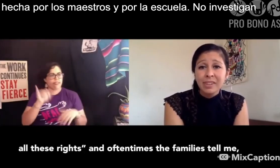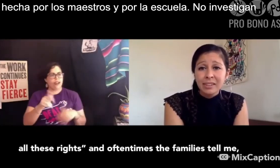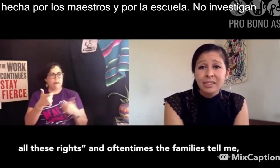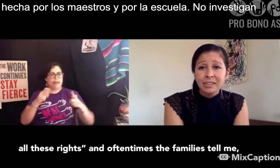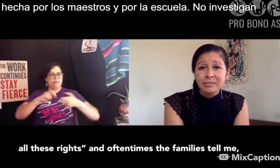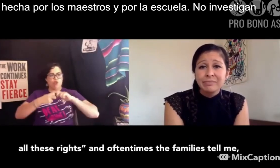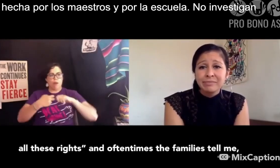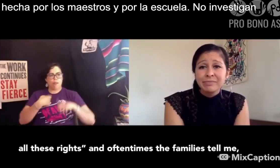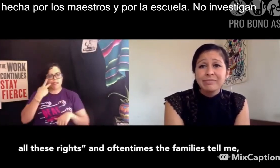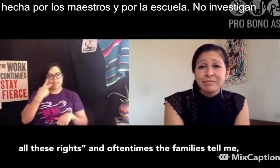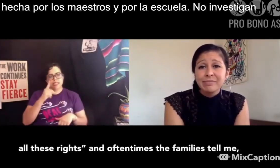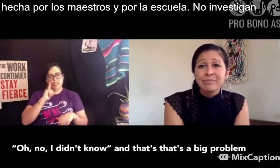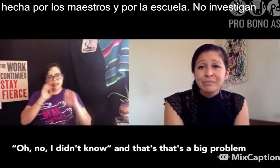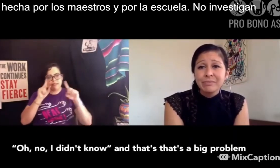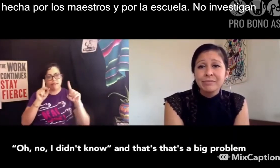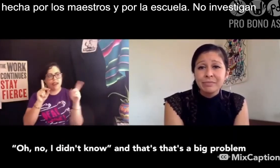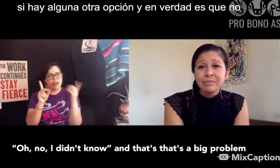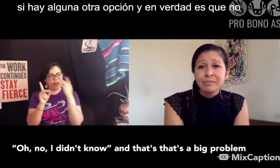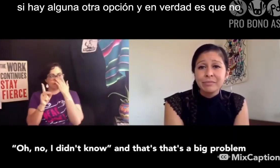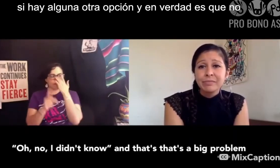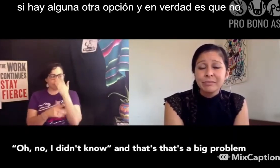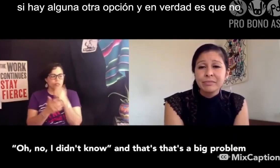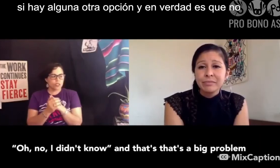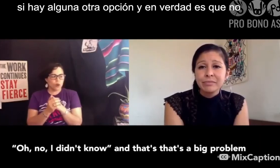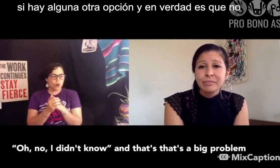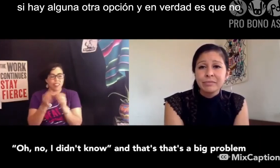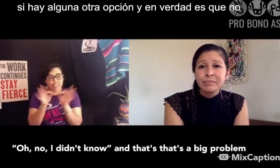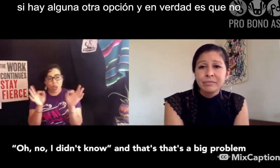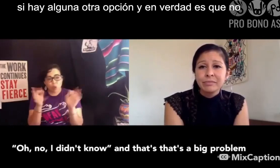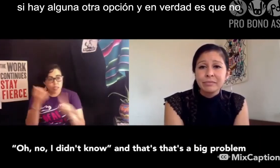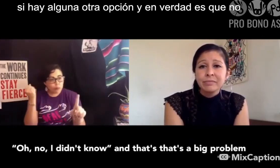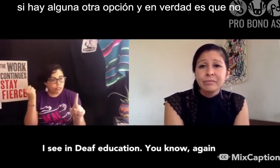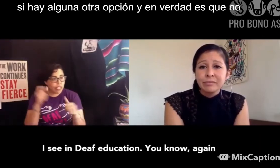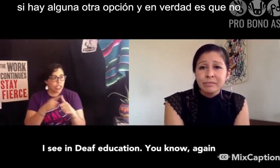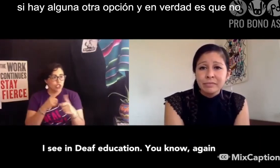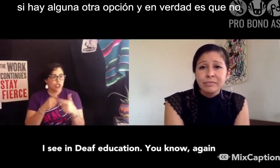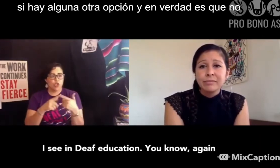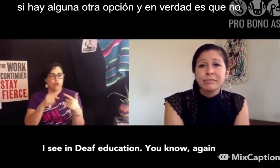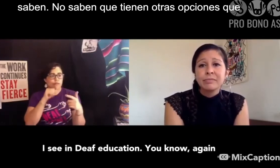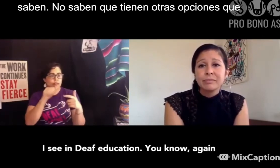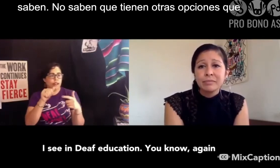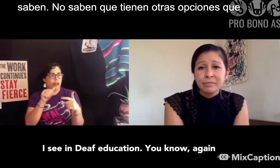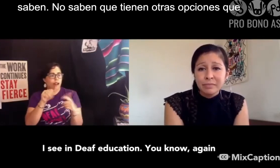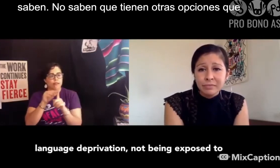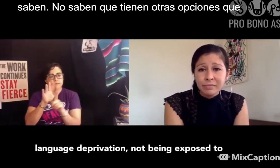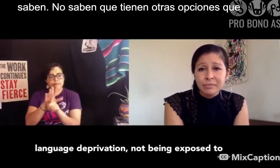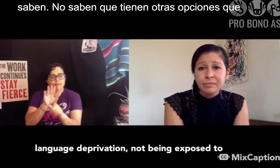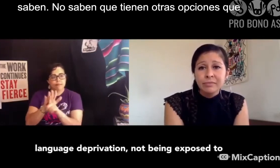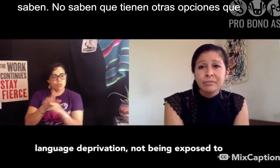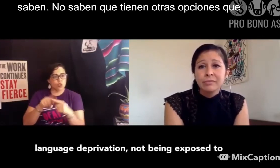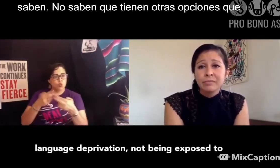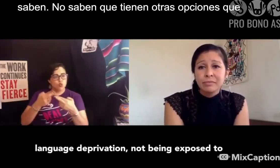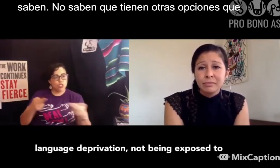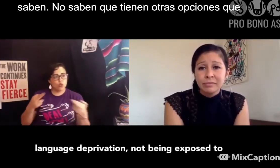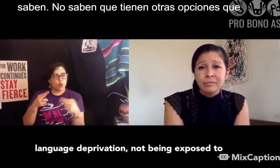por la escuela. No investigan si hay alguna otra opción. Y en verdad es que no saben. No saben